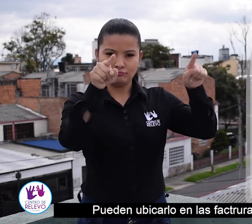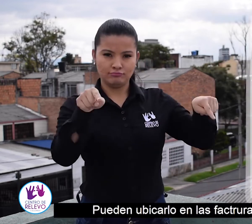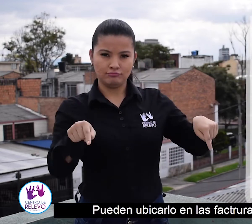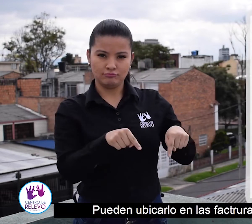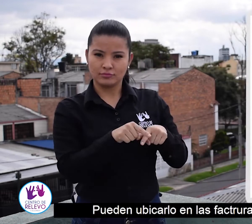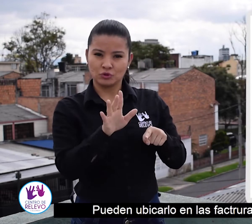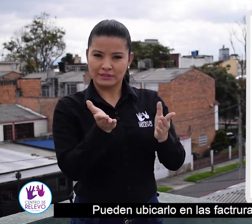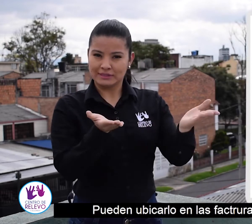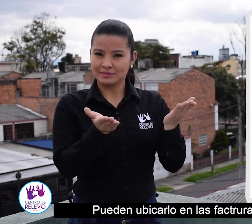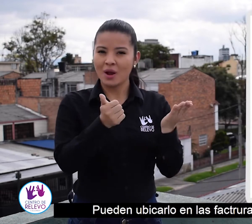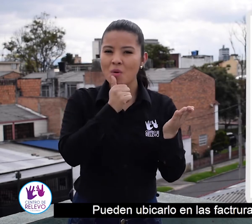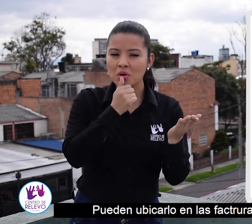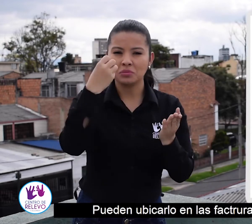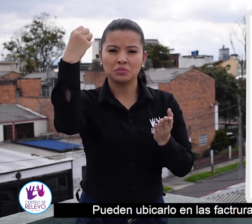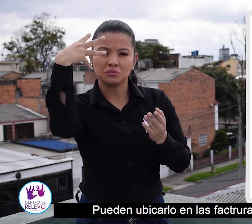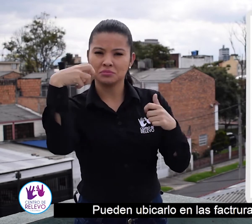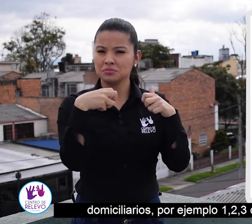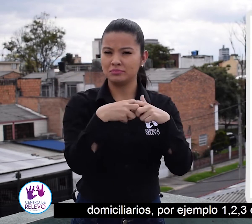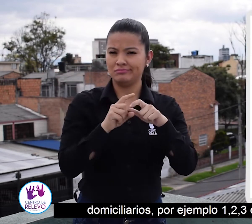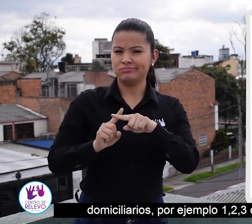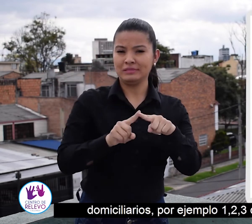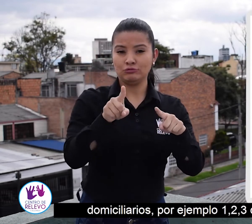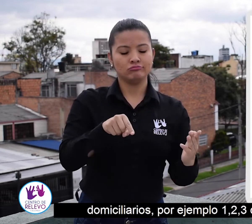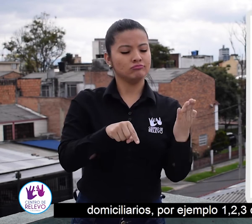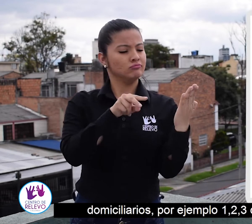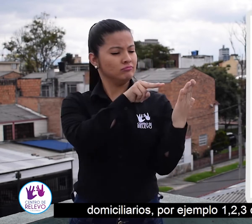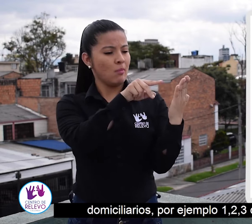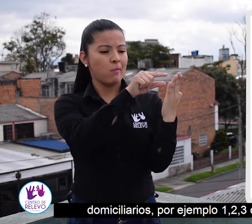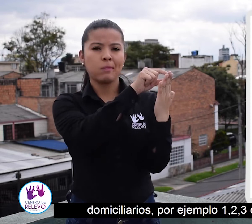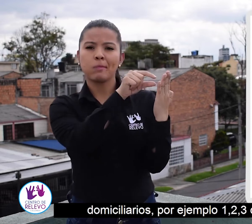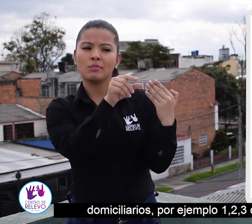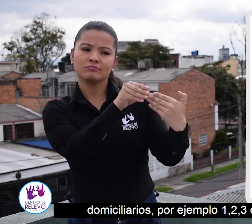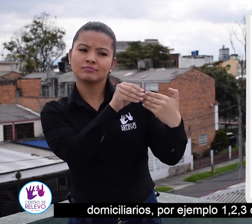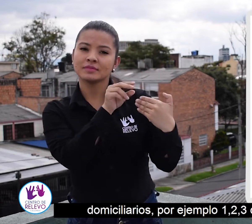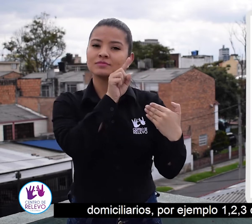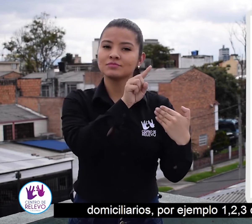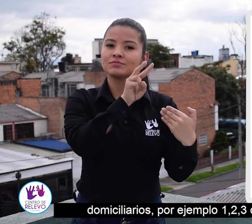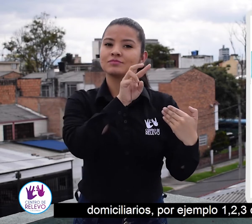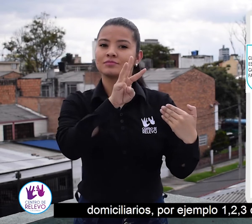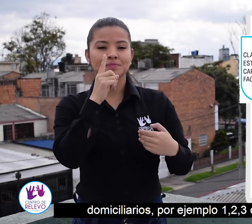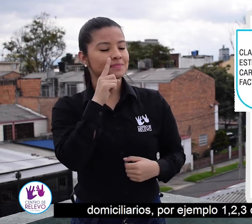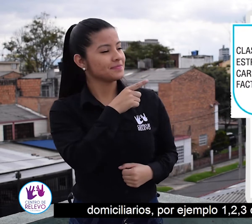Pueden ubicarlo en las facturas de servicios domiciliarios, por ejemplo, 1, 2, 3 o 4. Observen.